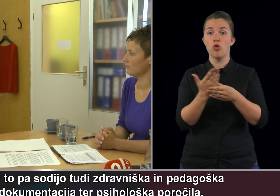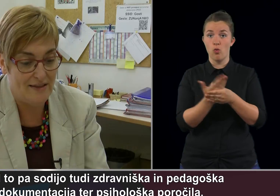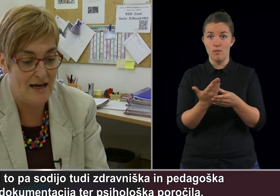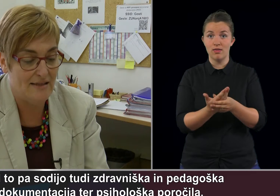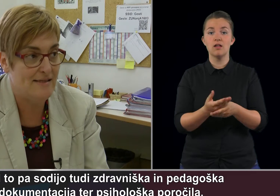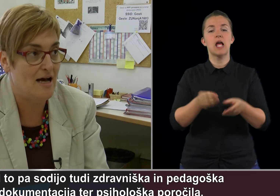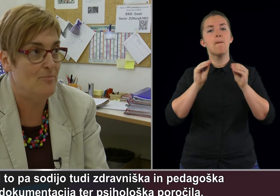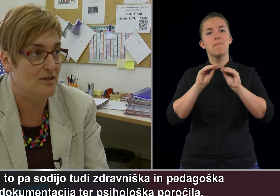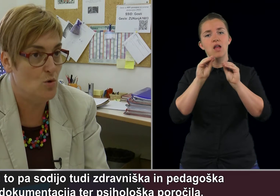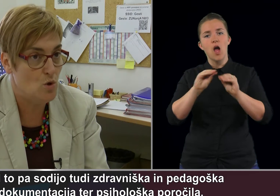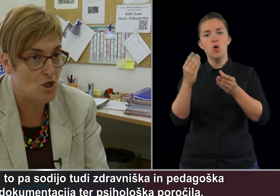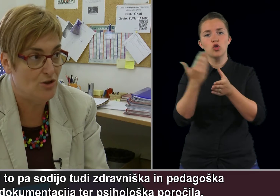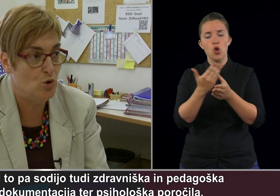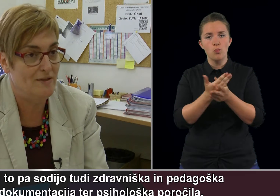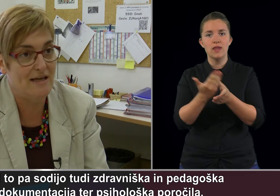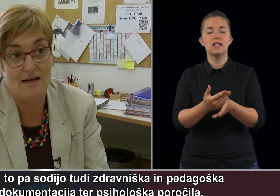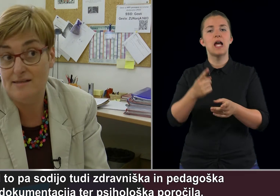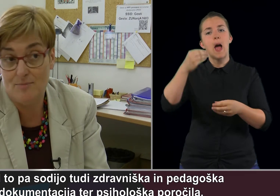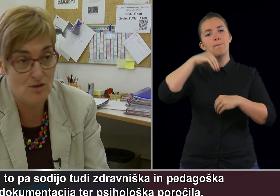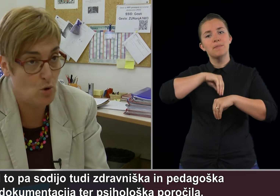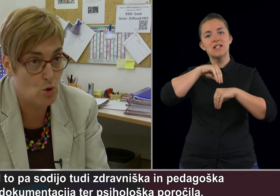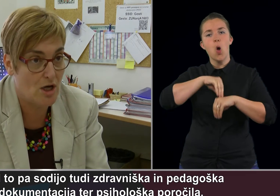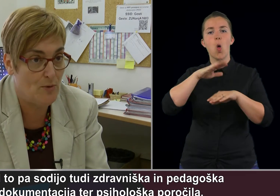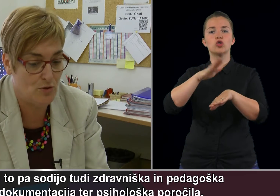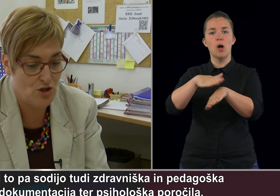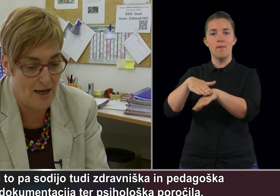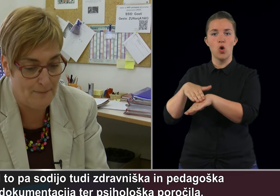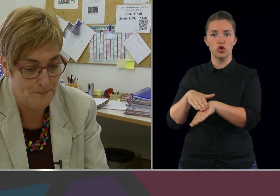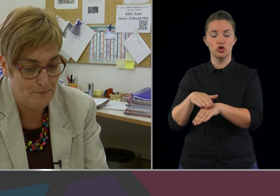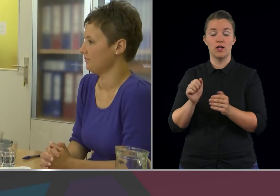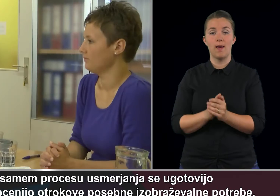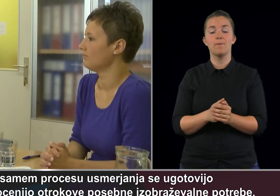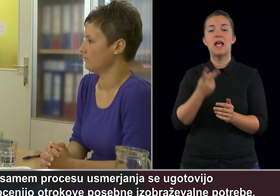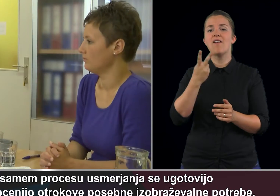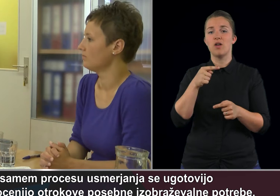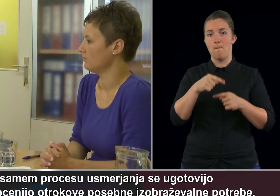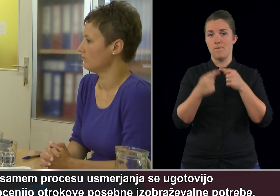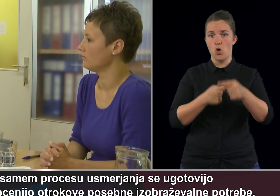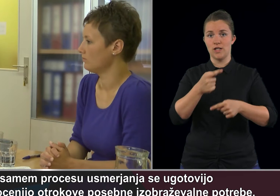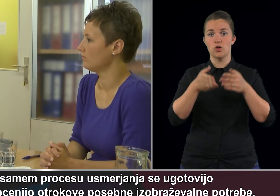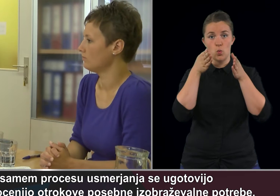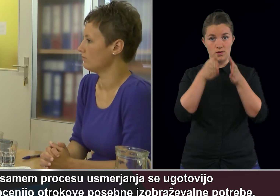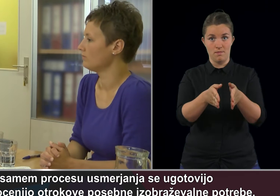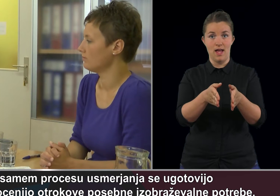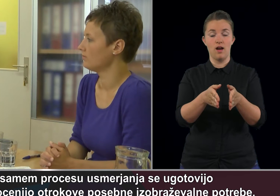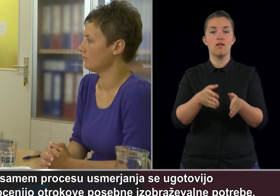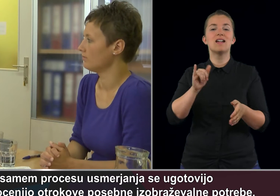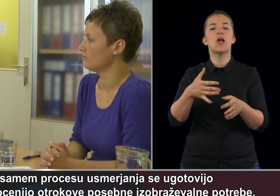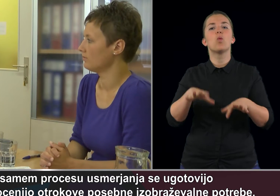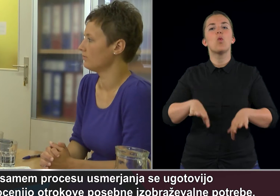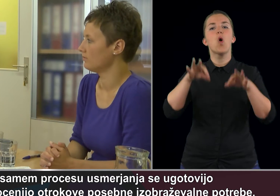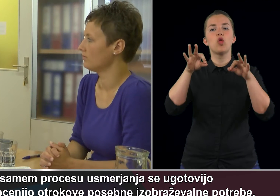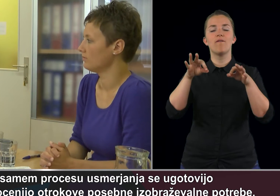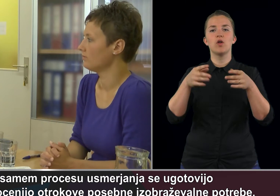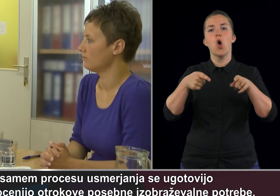zdravniška dokumentacija, pedagoška dokumentacija, psihološka poročila. V samem procesu usmerjanja